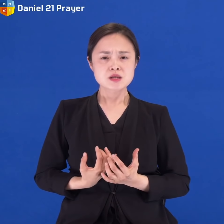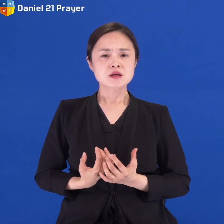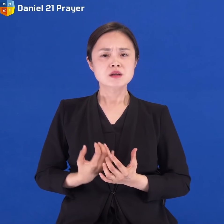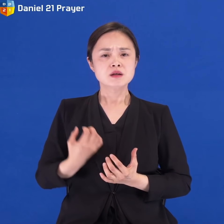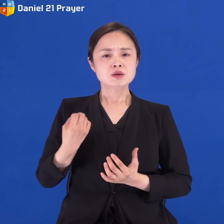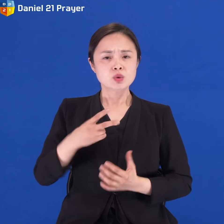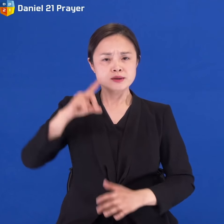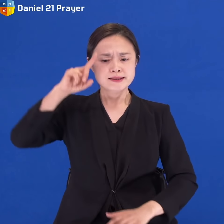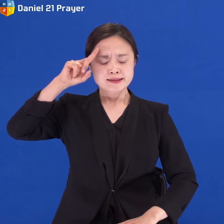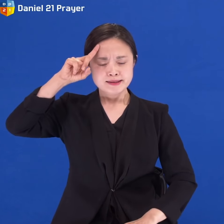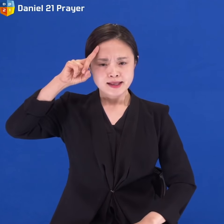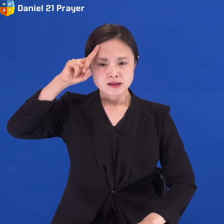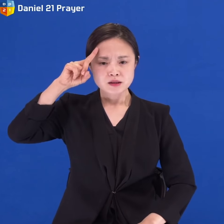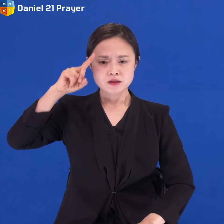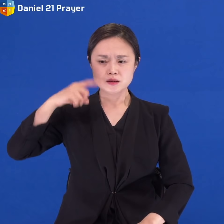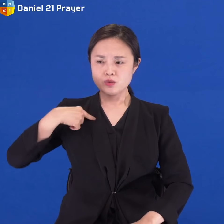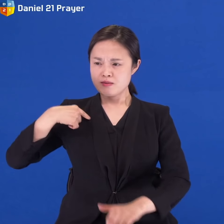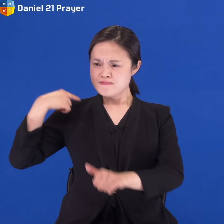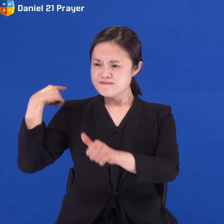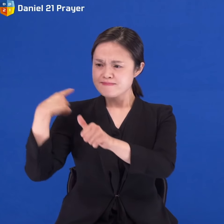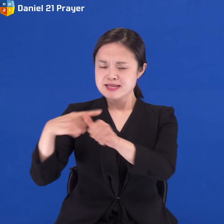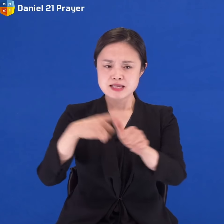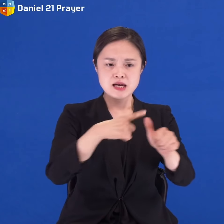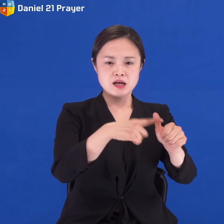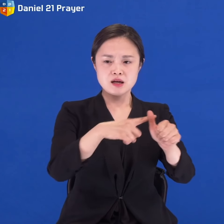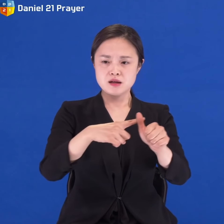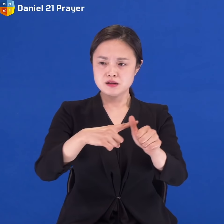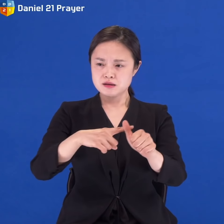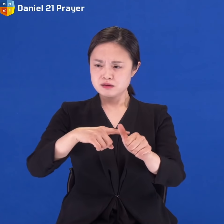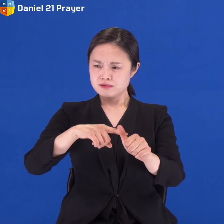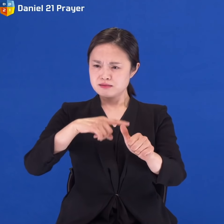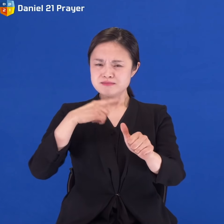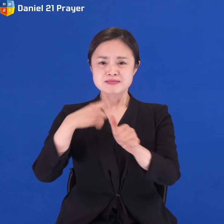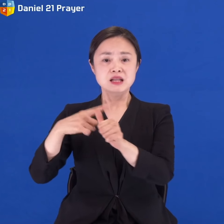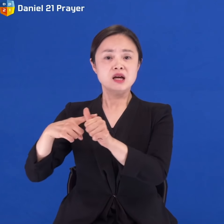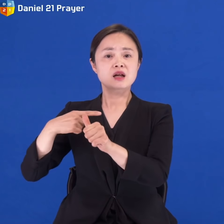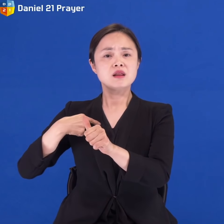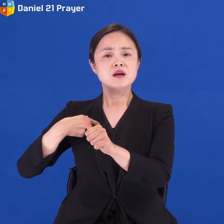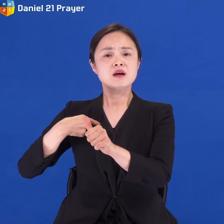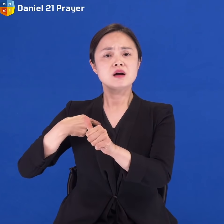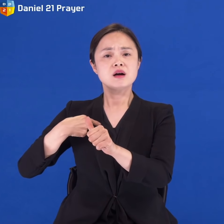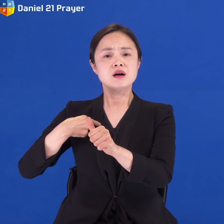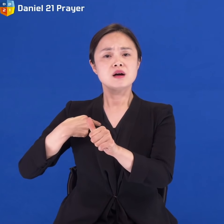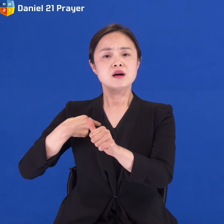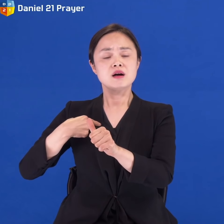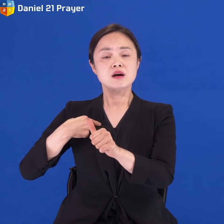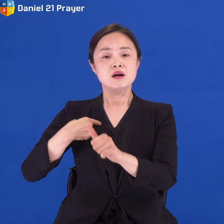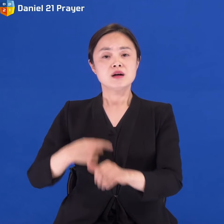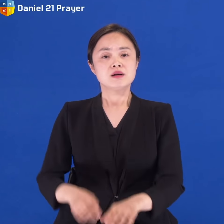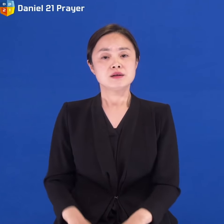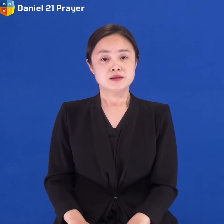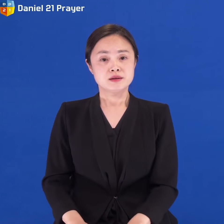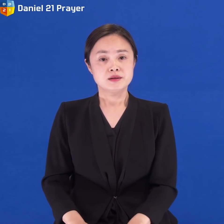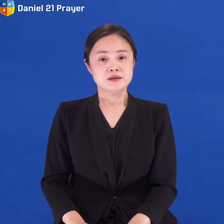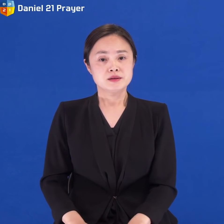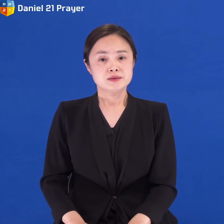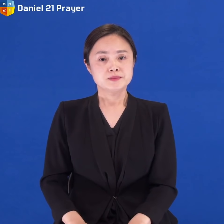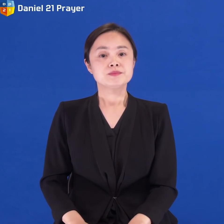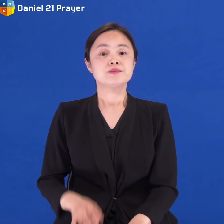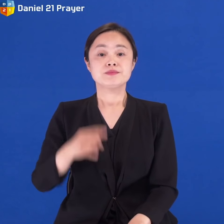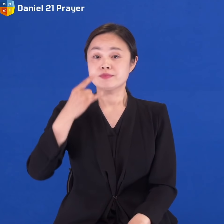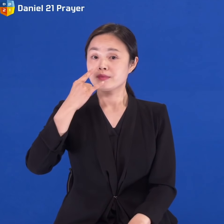비난, 그리고 가르치는 말. 어머니는 그 세계를 가급적 안 하는 것이 그나마